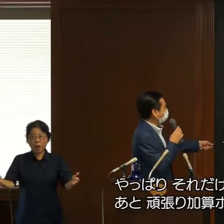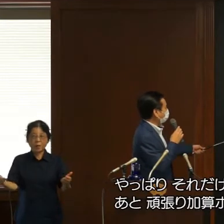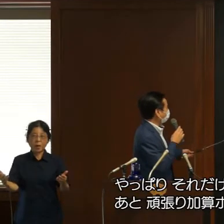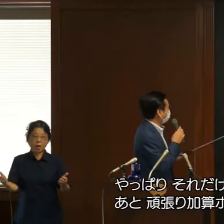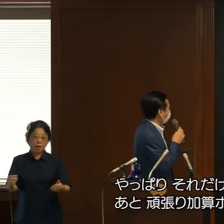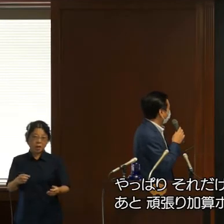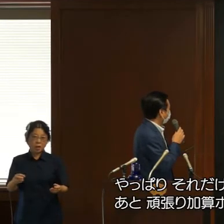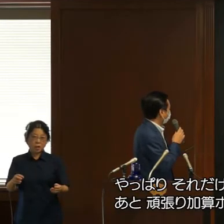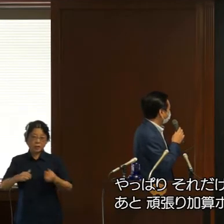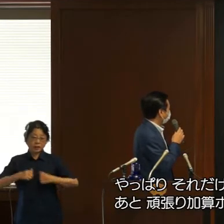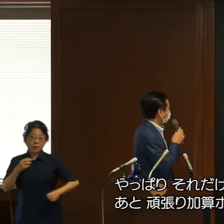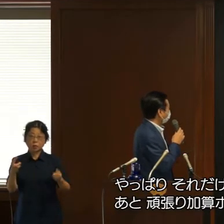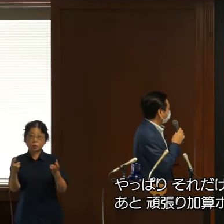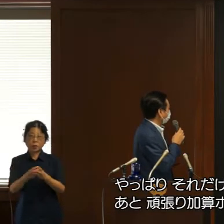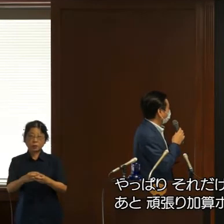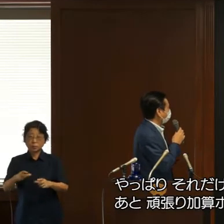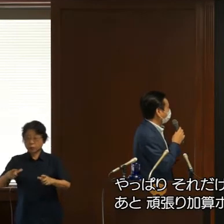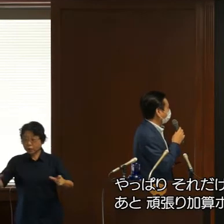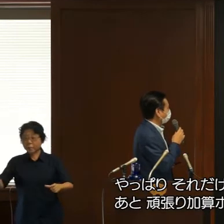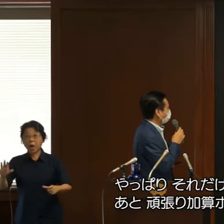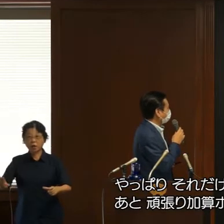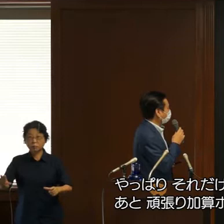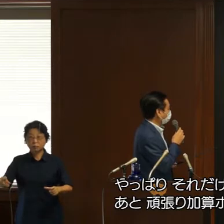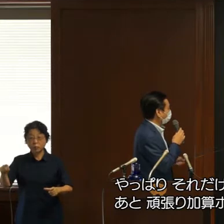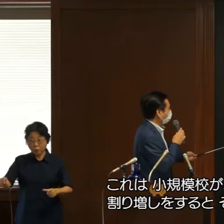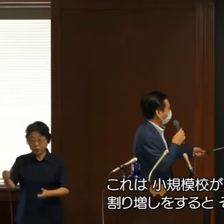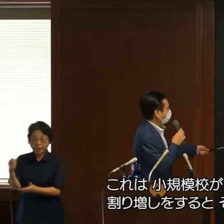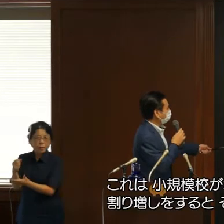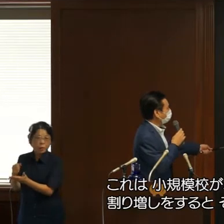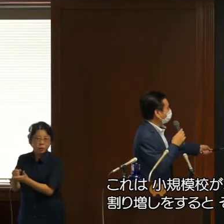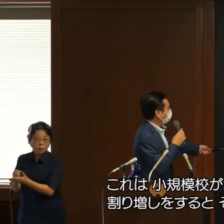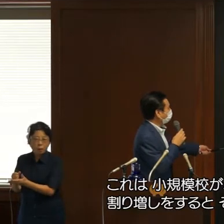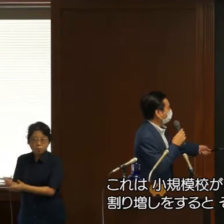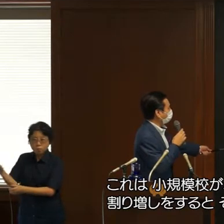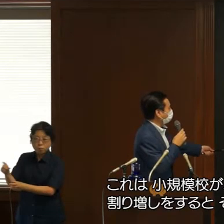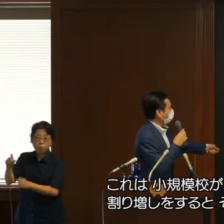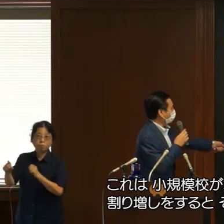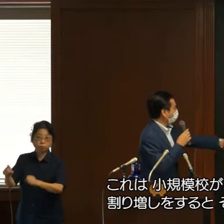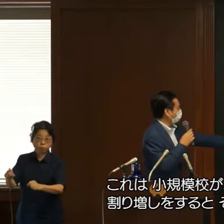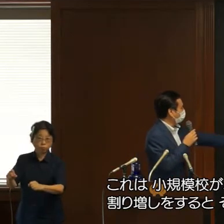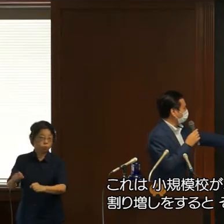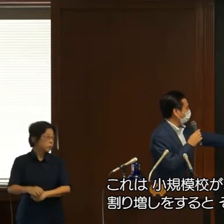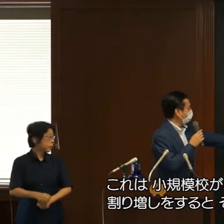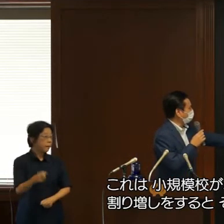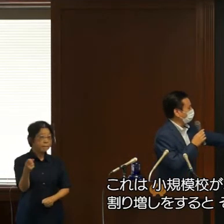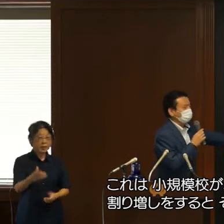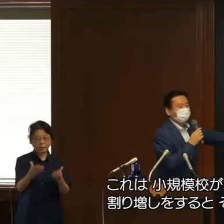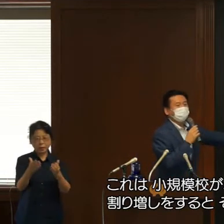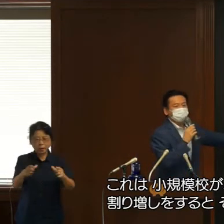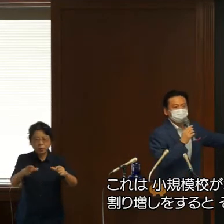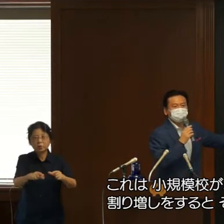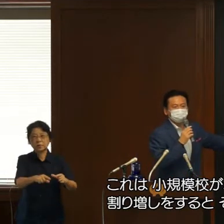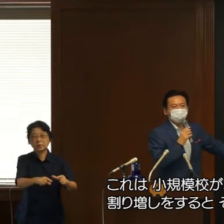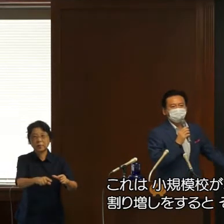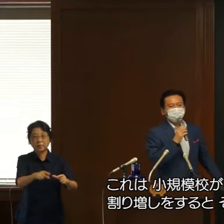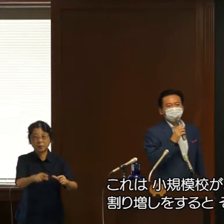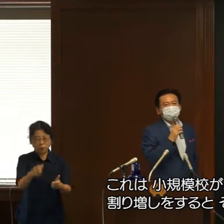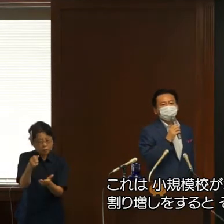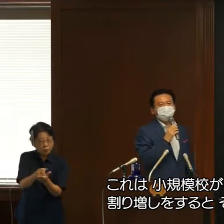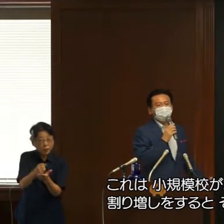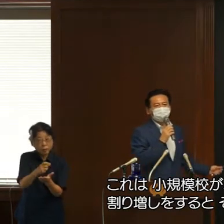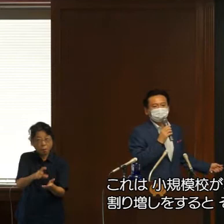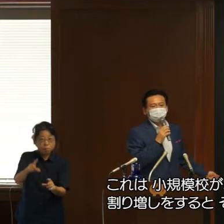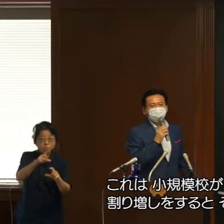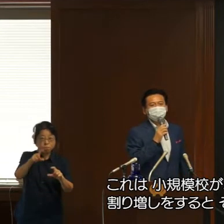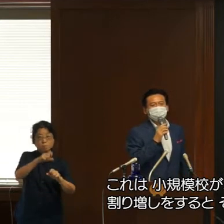りそれだけの点数を加算しようとか、あと頑張り加算ポイント、これは小規模校がポイント獲得した場合は割り増しをするとか、ま